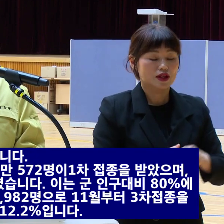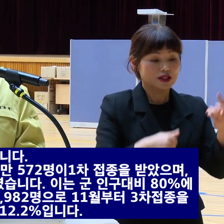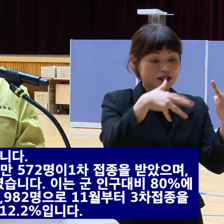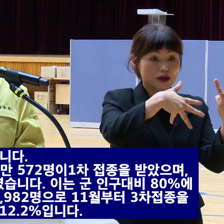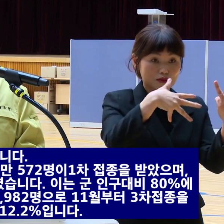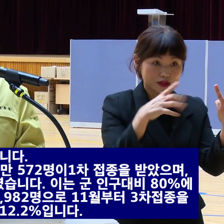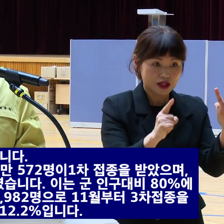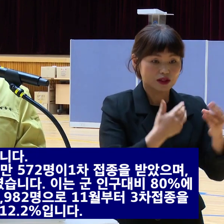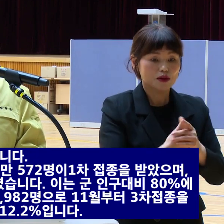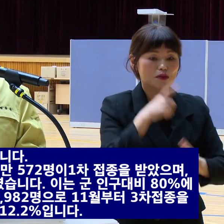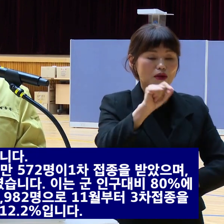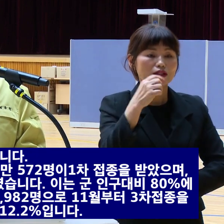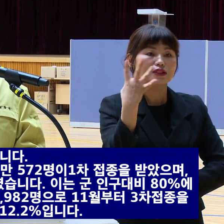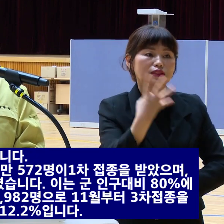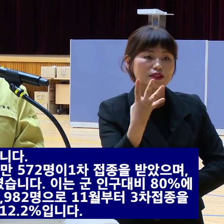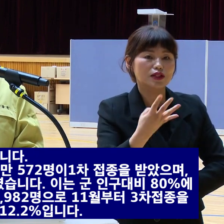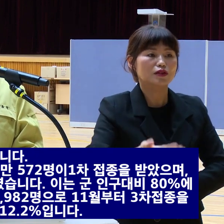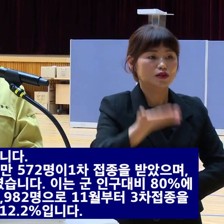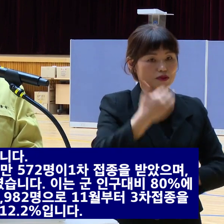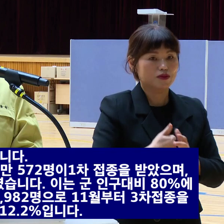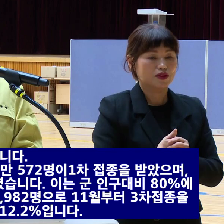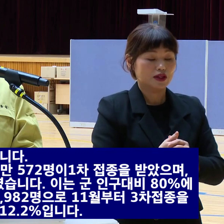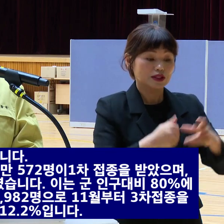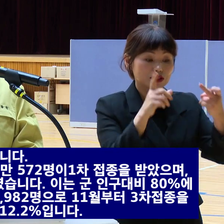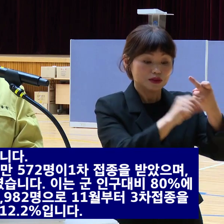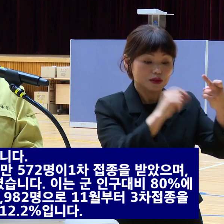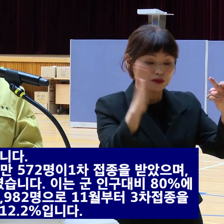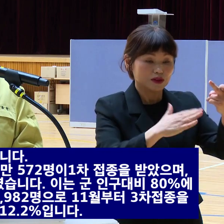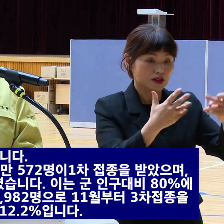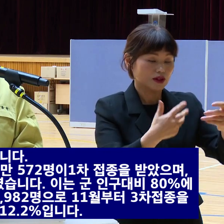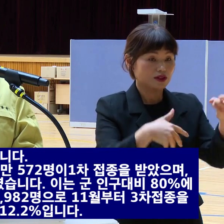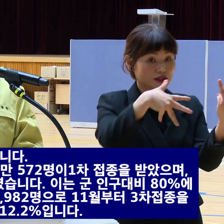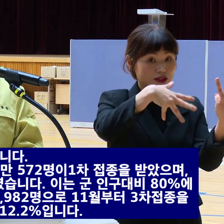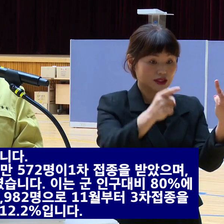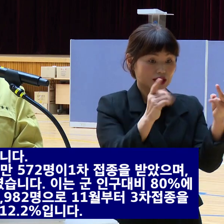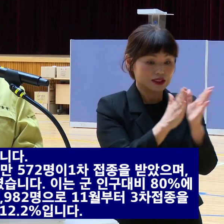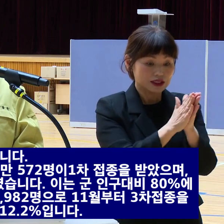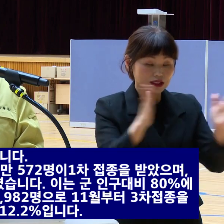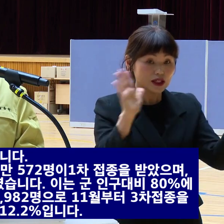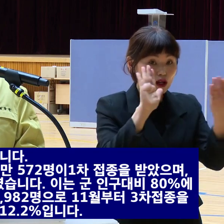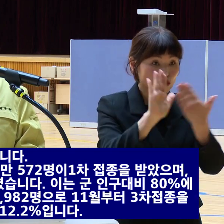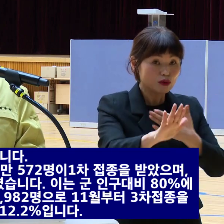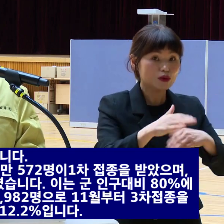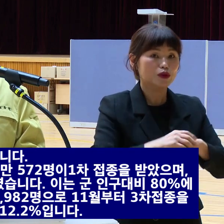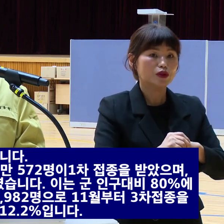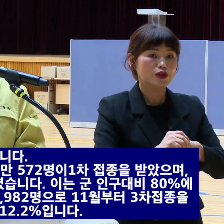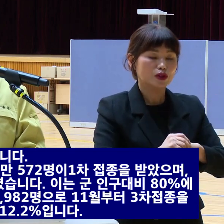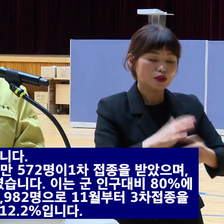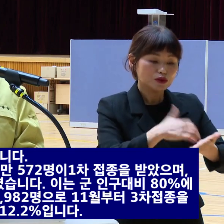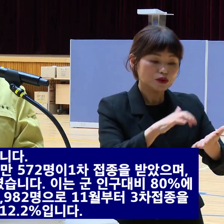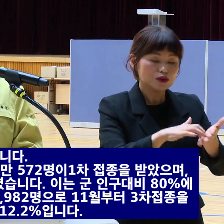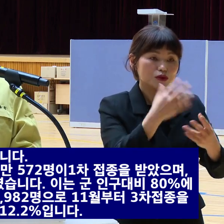14,982명으로 11월부터 3차 접종을 시작한 이후 군 인구 대비 추가